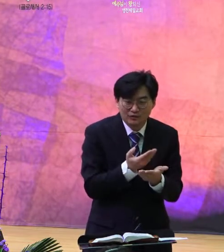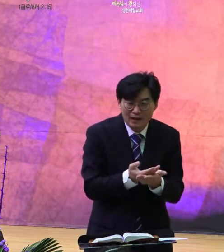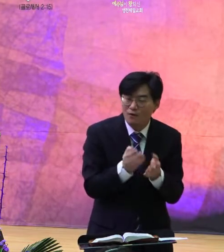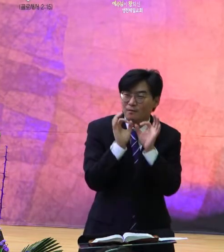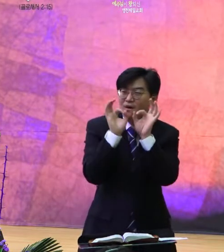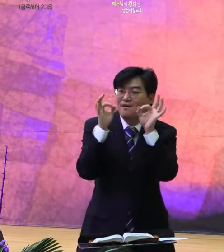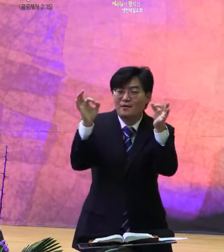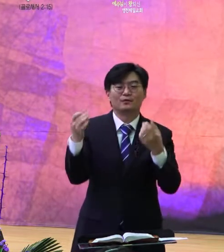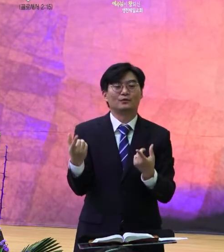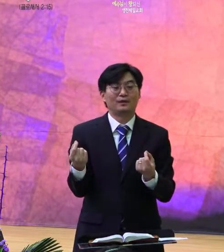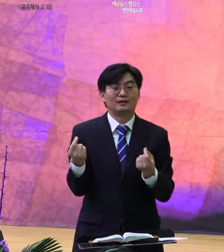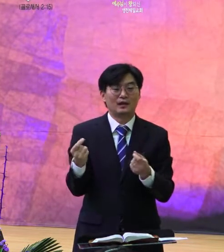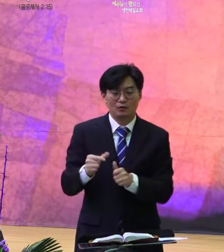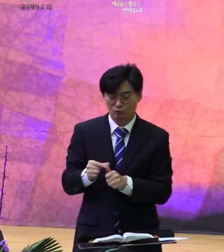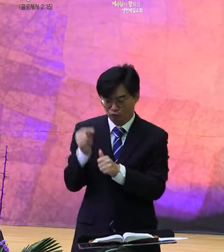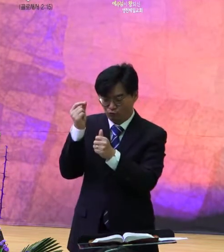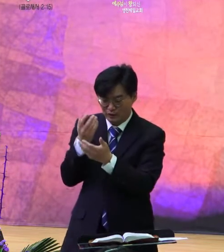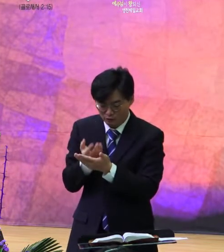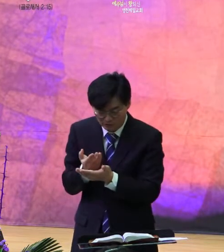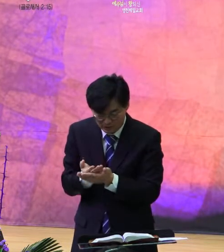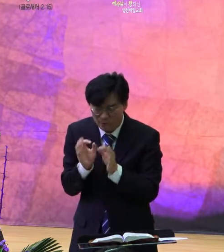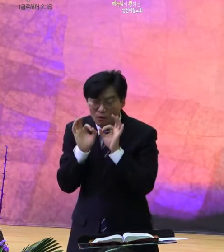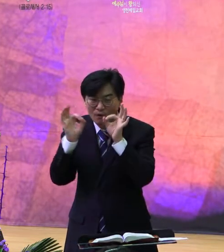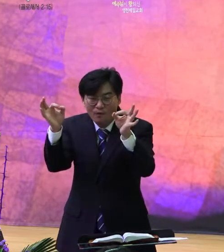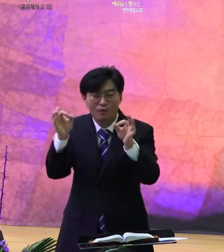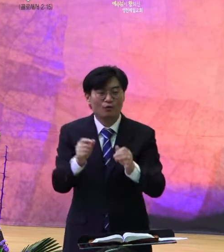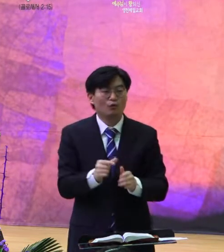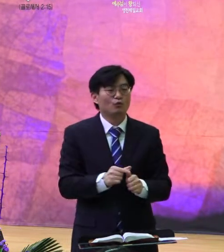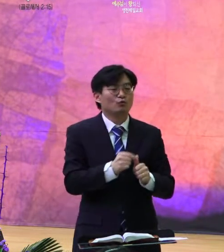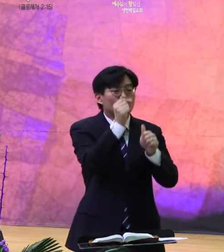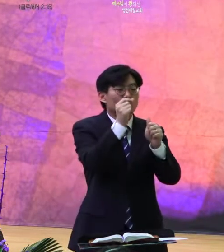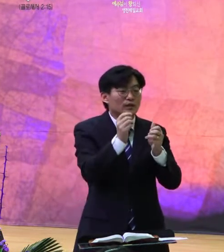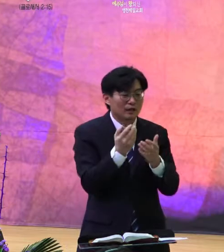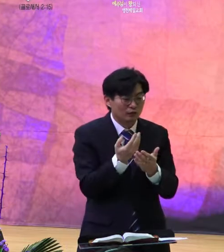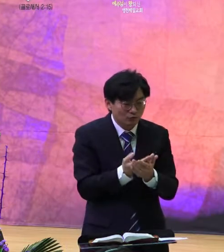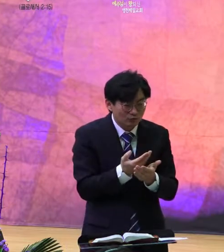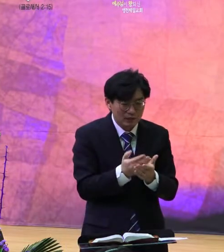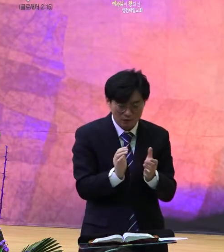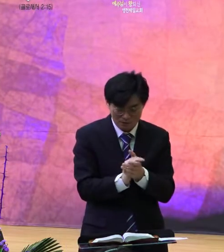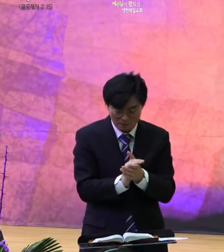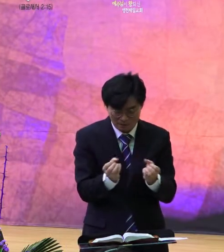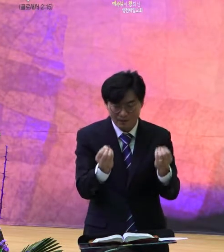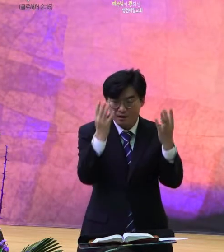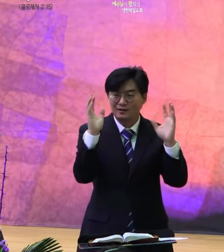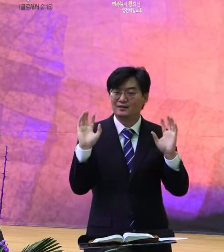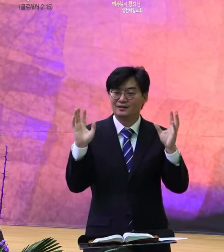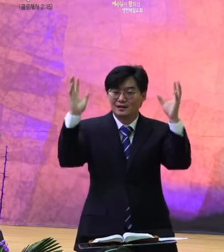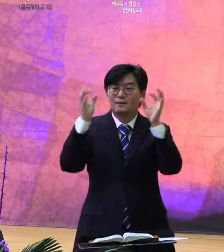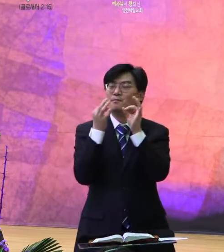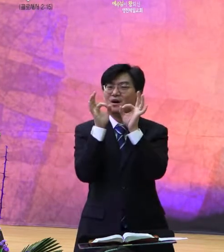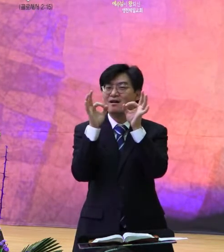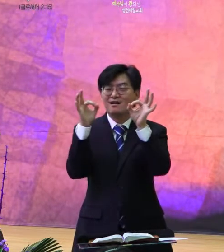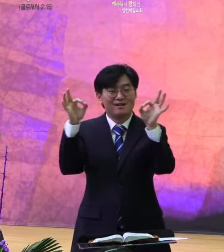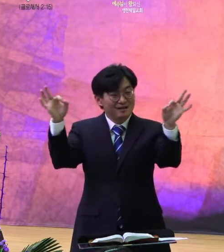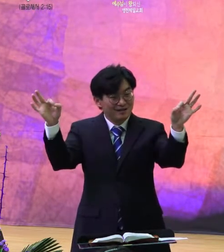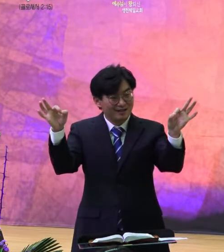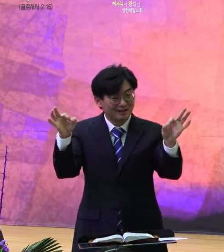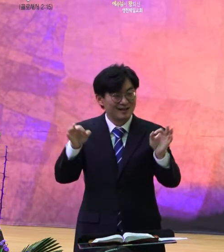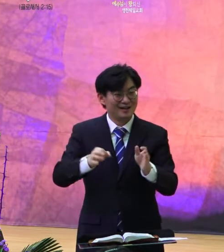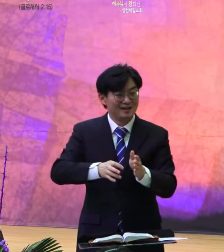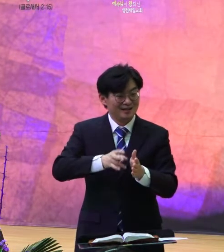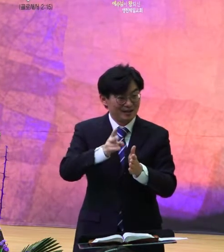소리로 외친 것입니다. 이 찬송이 울려 퍼졌던 예루살렘, 여러분 한번 생각해 보십시오. 그